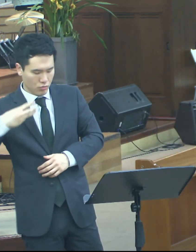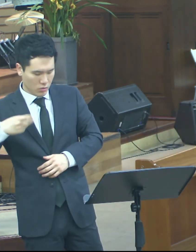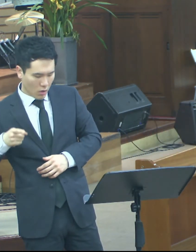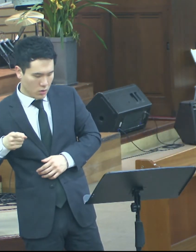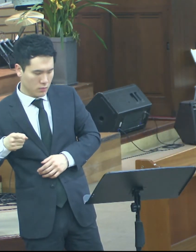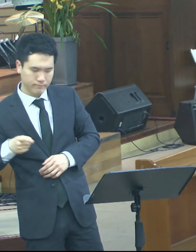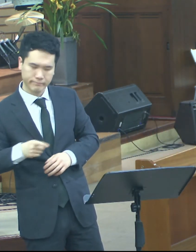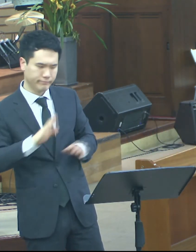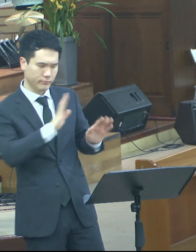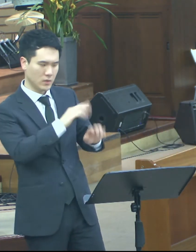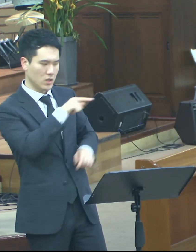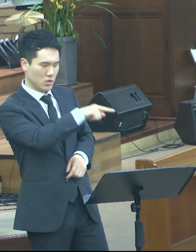죄가 없어질 수 없다.